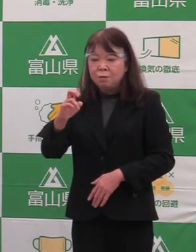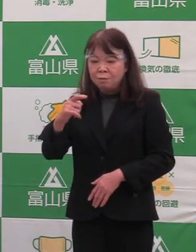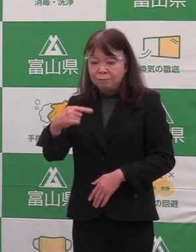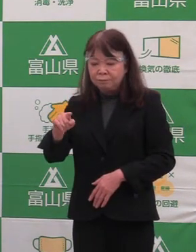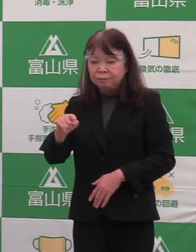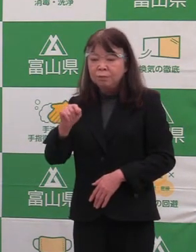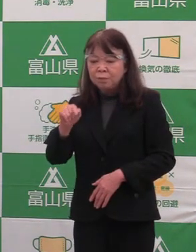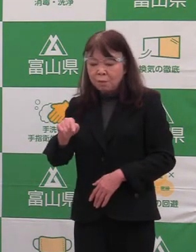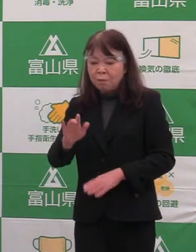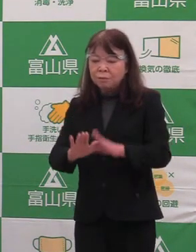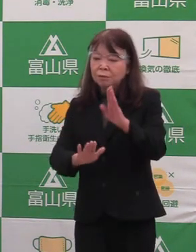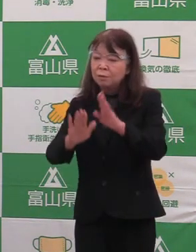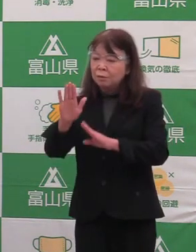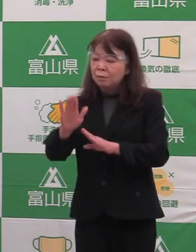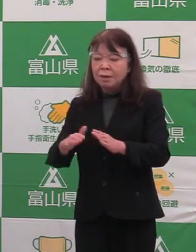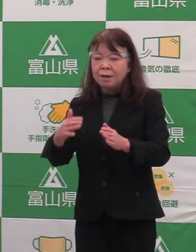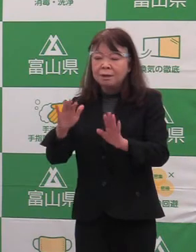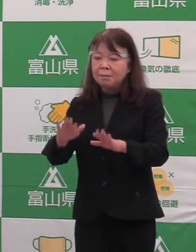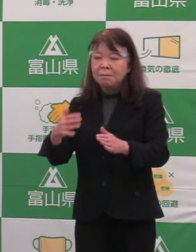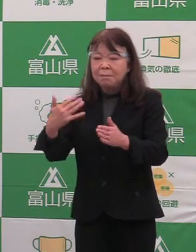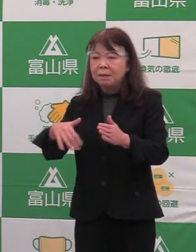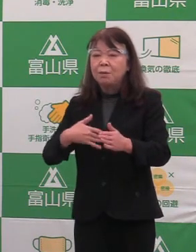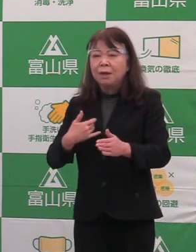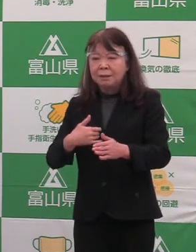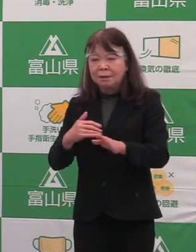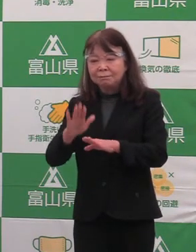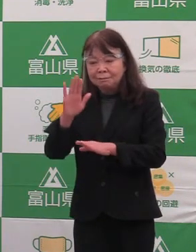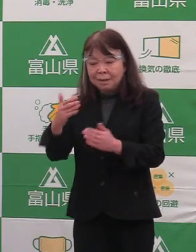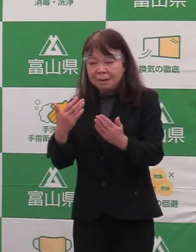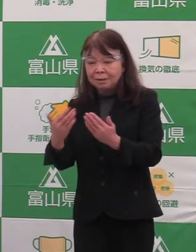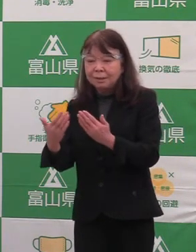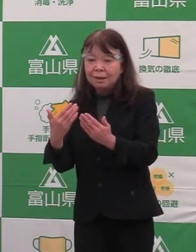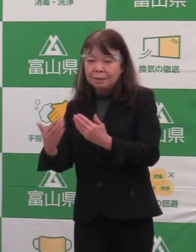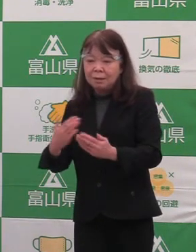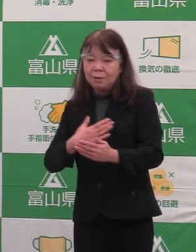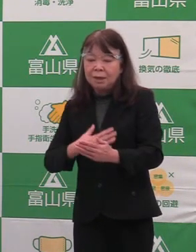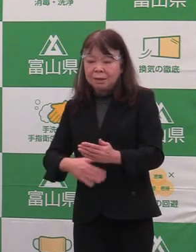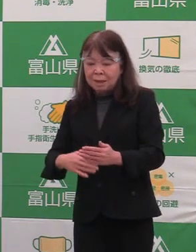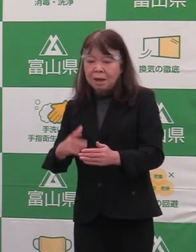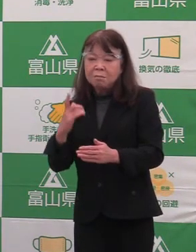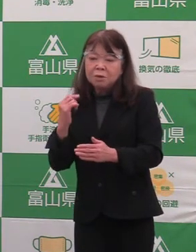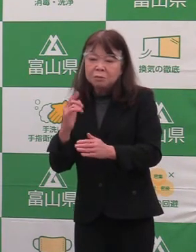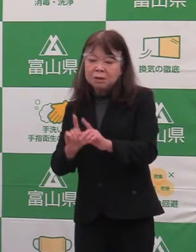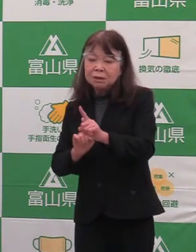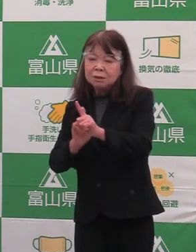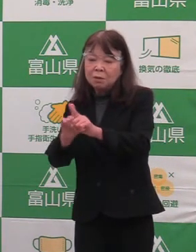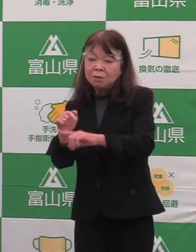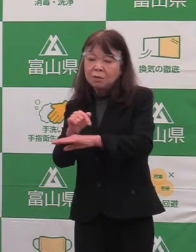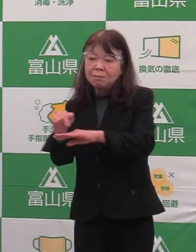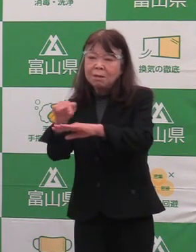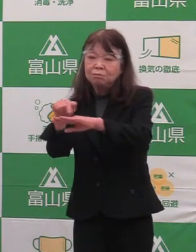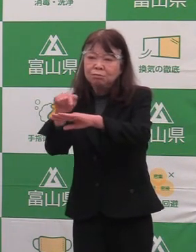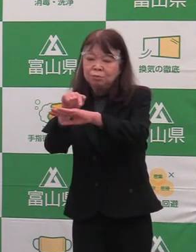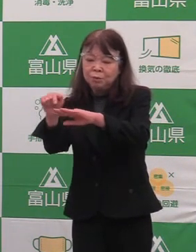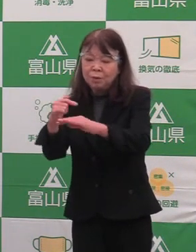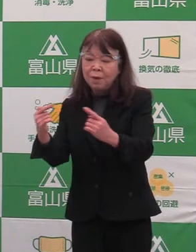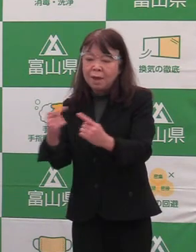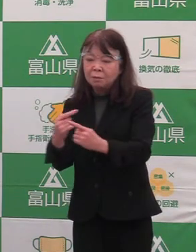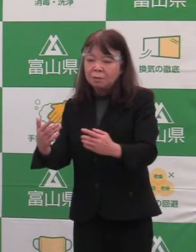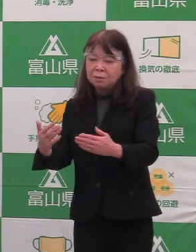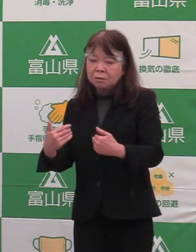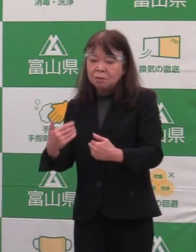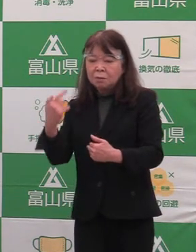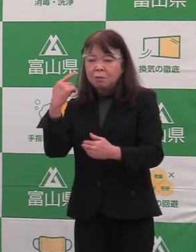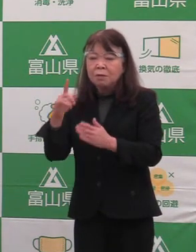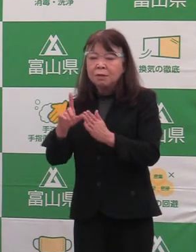の実態が分かってきて、それがロードマップを変更する必要があると判断す